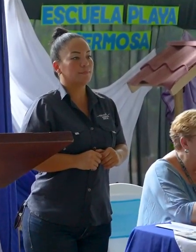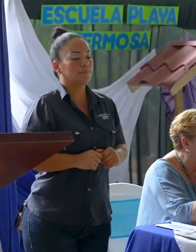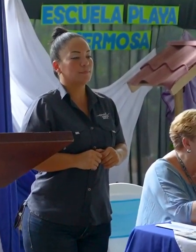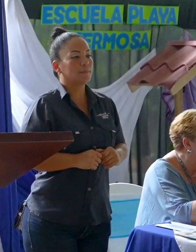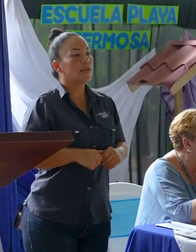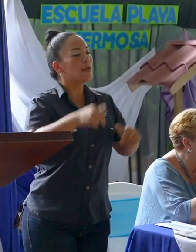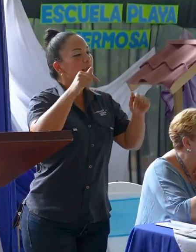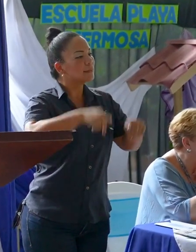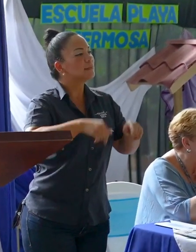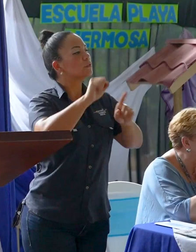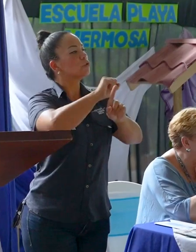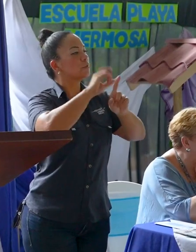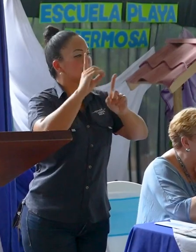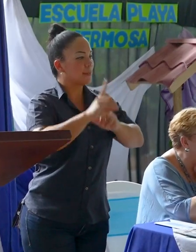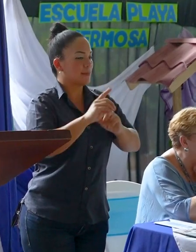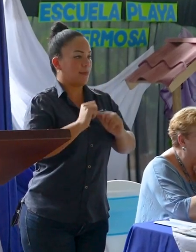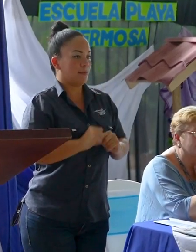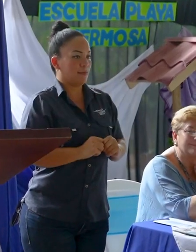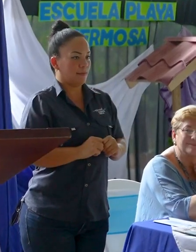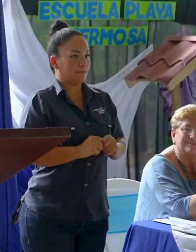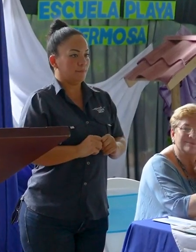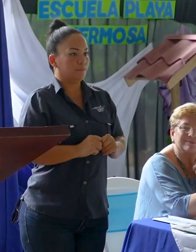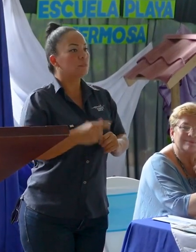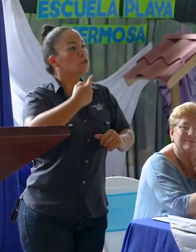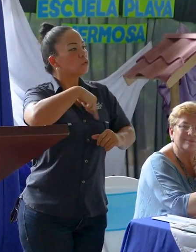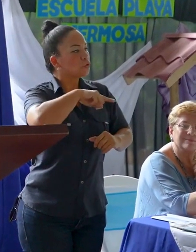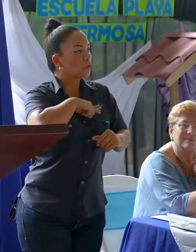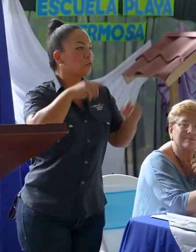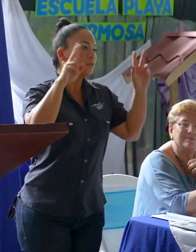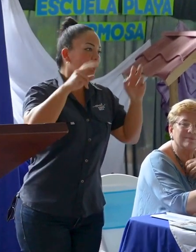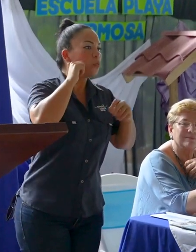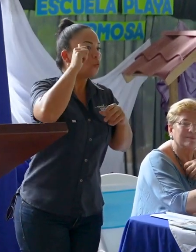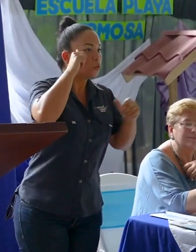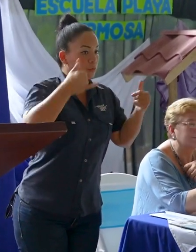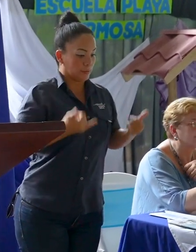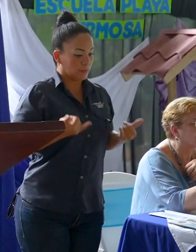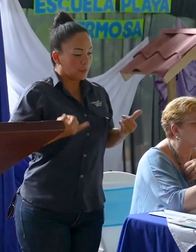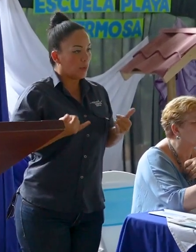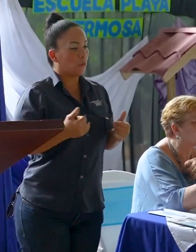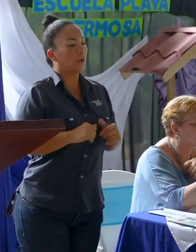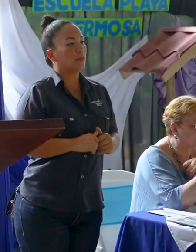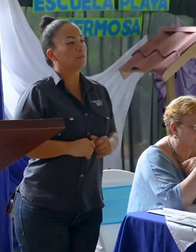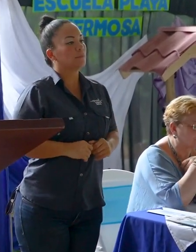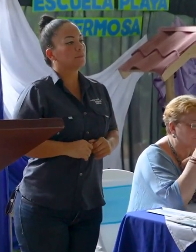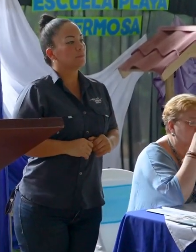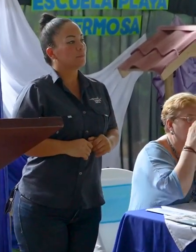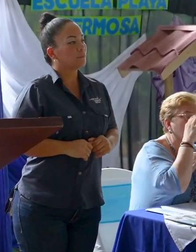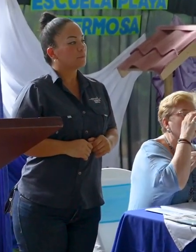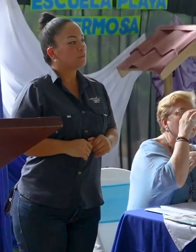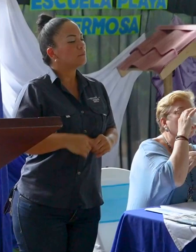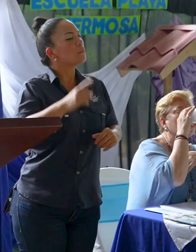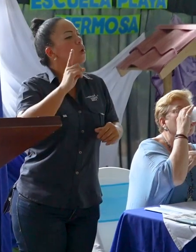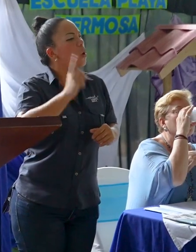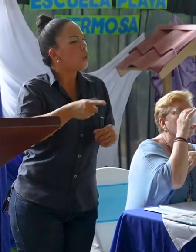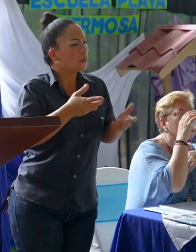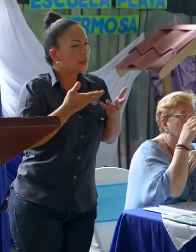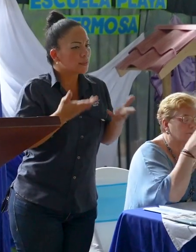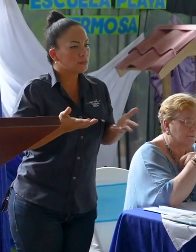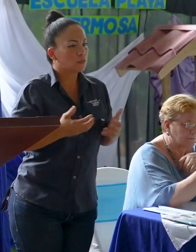esta sociedad de quienes nos llamamos adultos hoy, tiene como